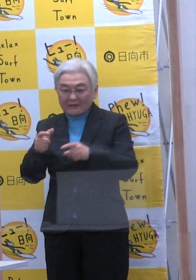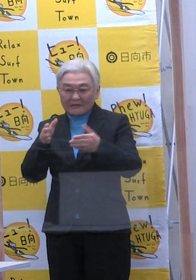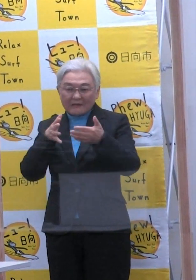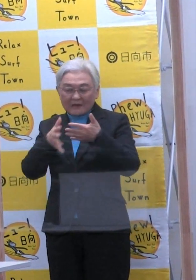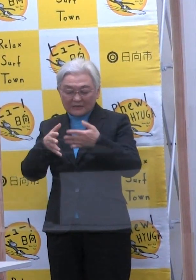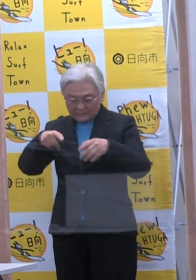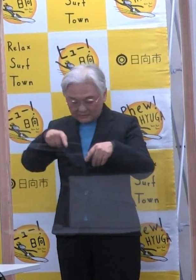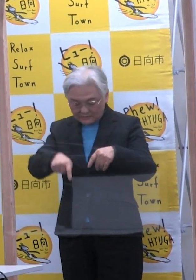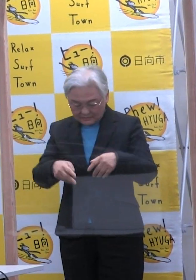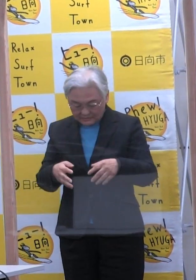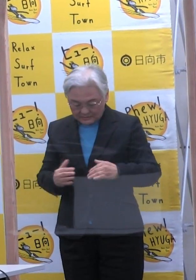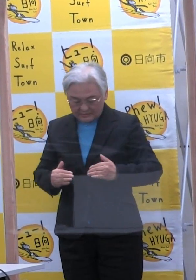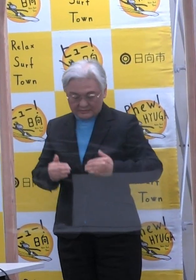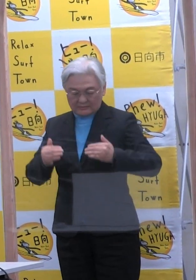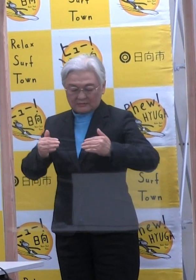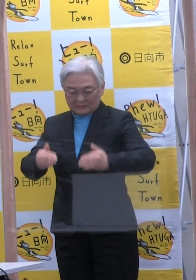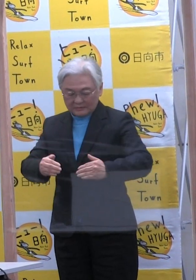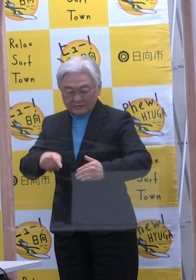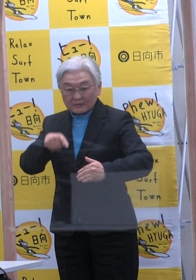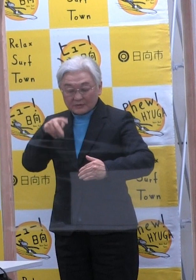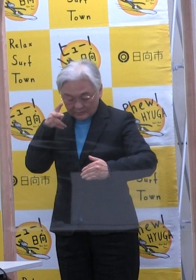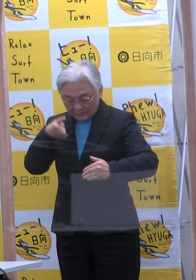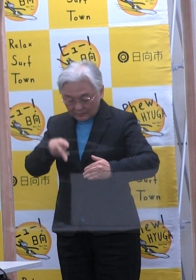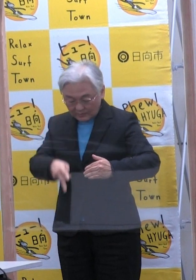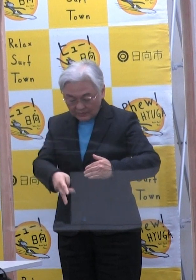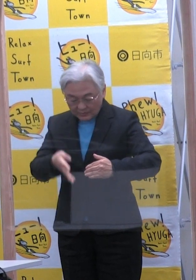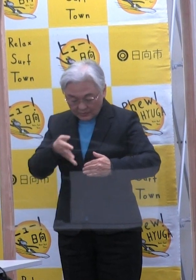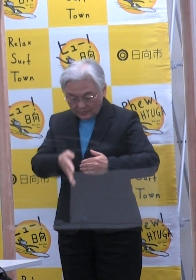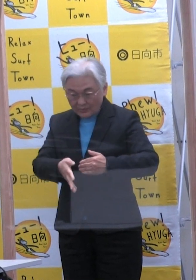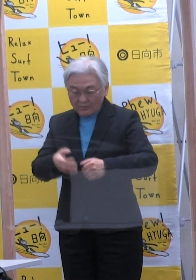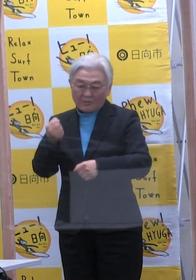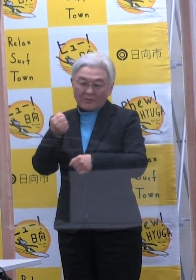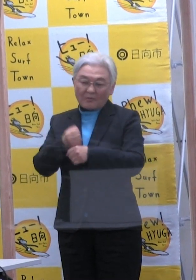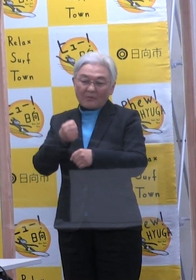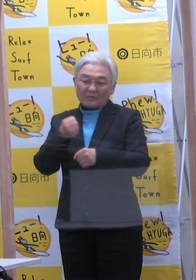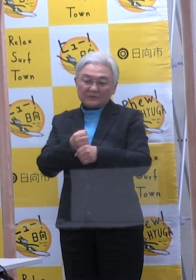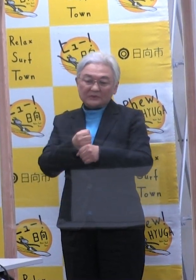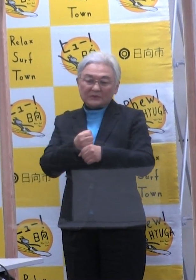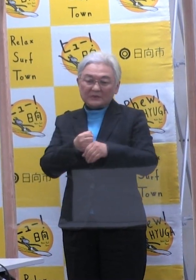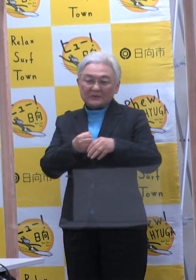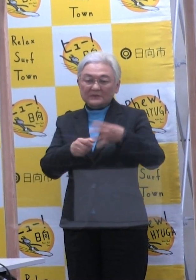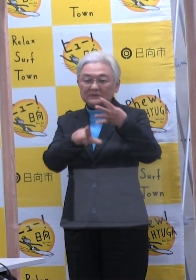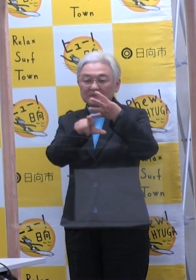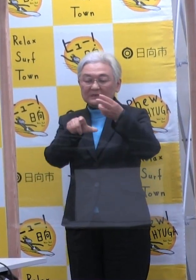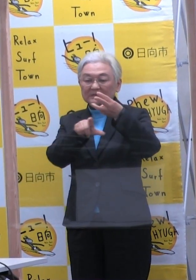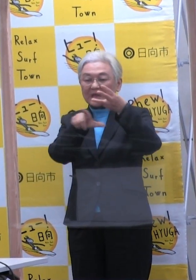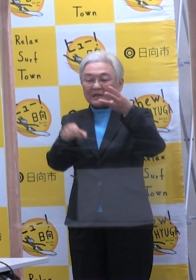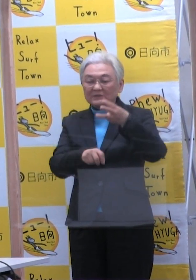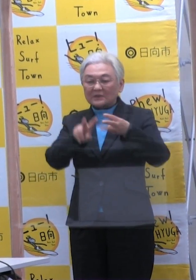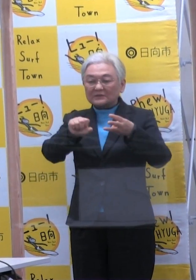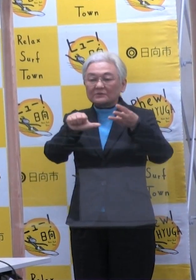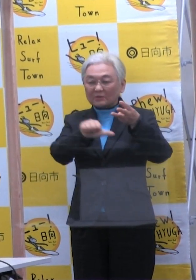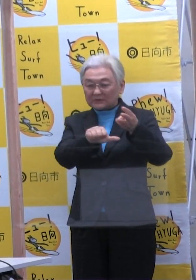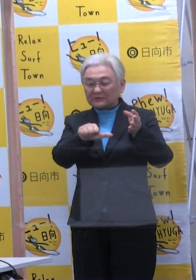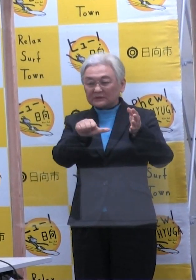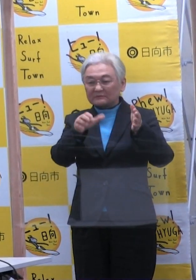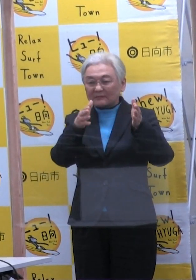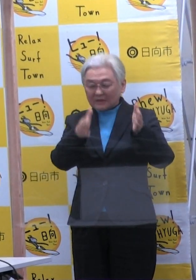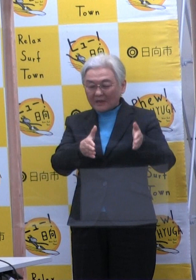した突き出し展望スペースを設置する工事を本年3月25日に完